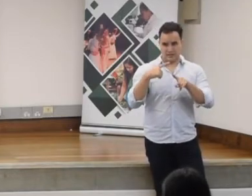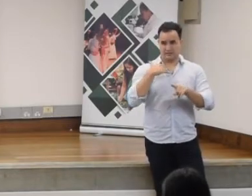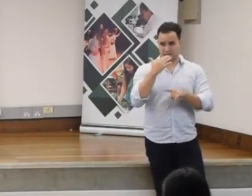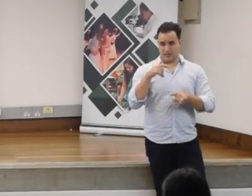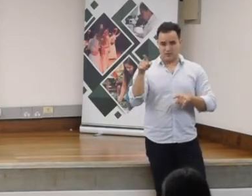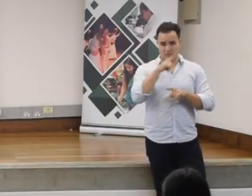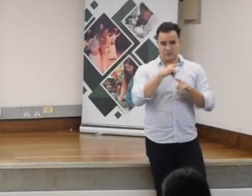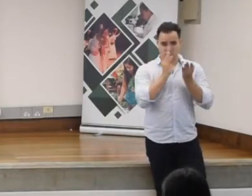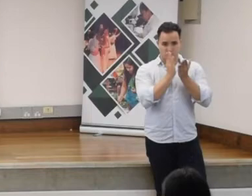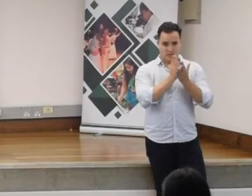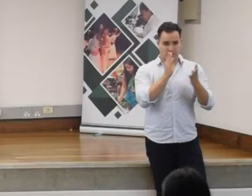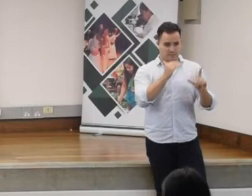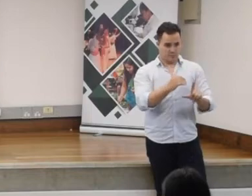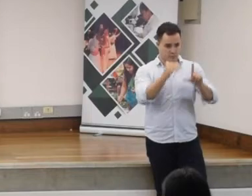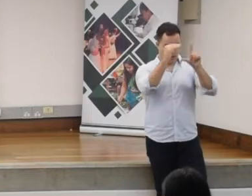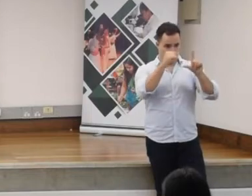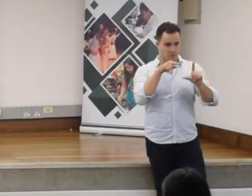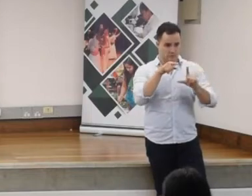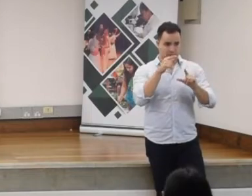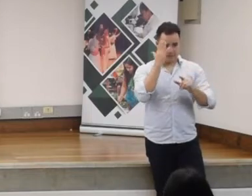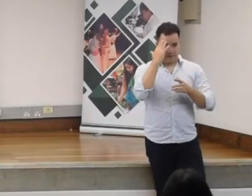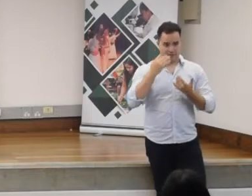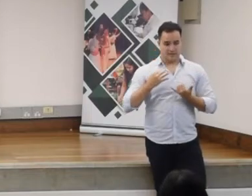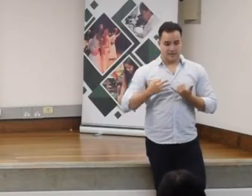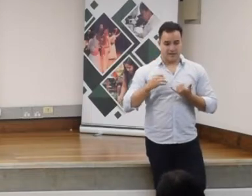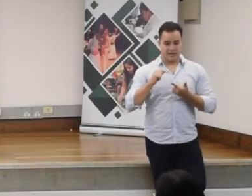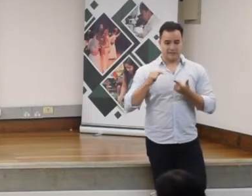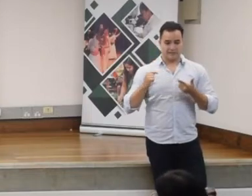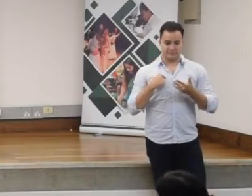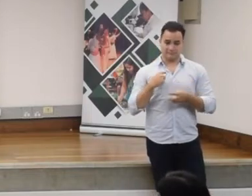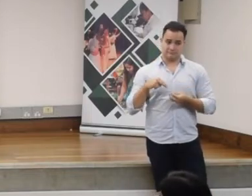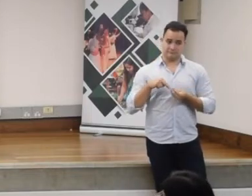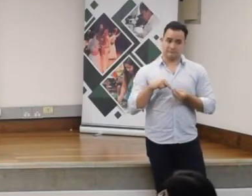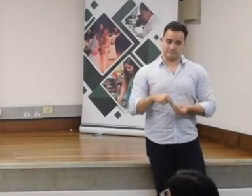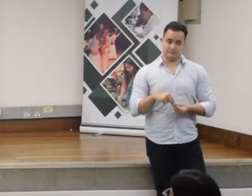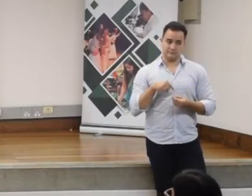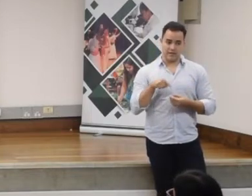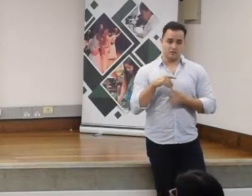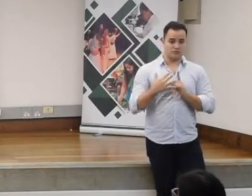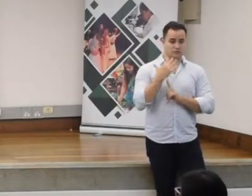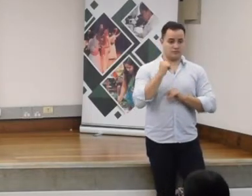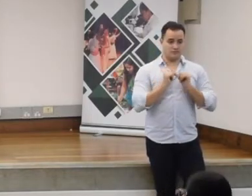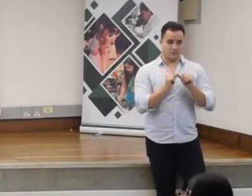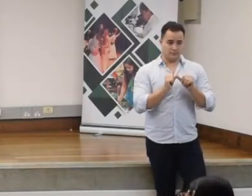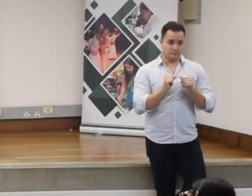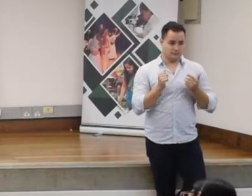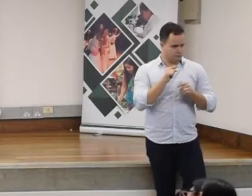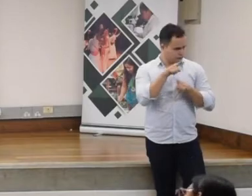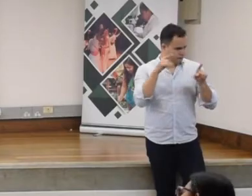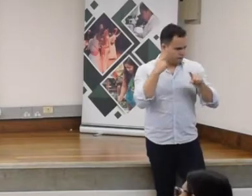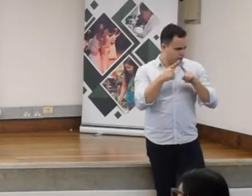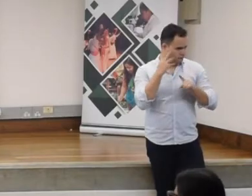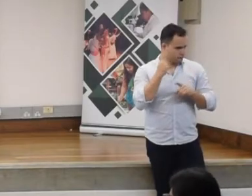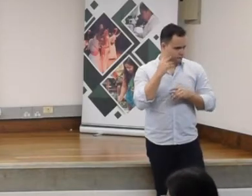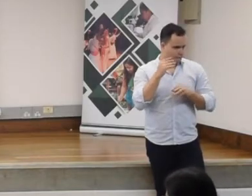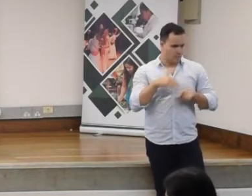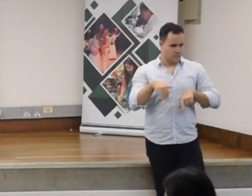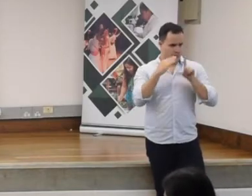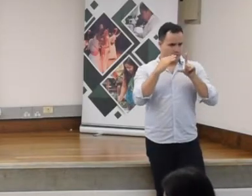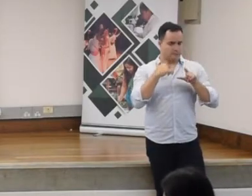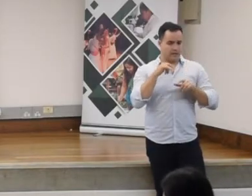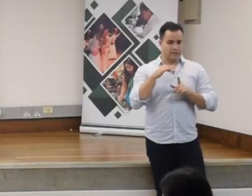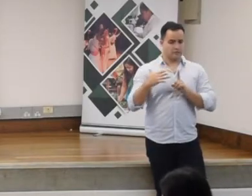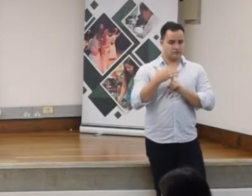realidades complejas que afectan la permanencia, o sea, que están incidiendo en la permanencia en